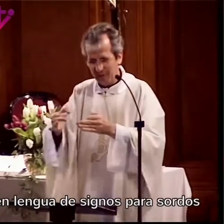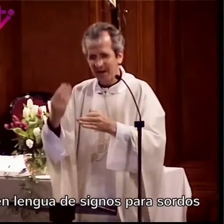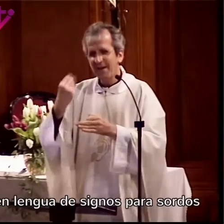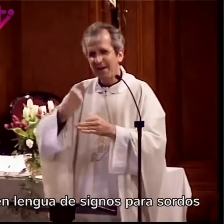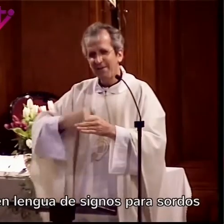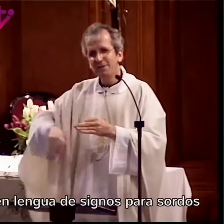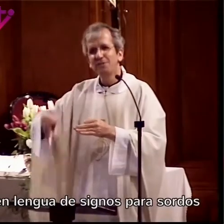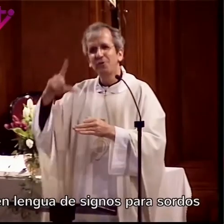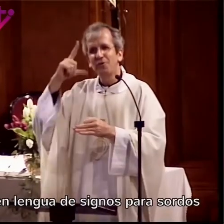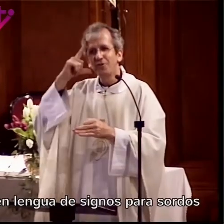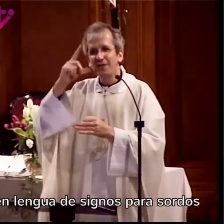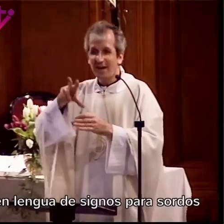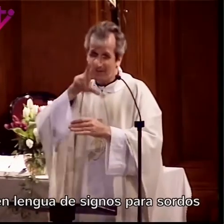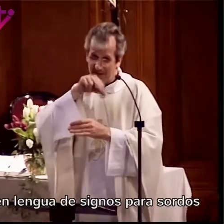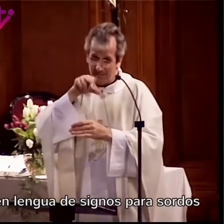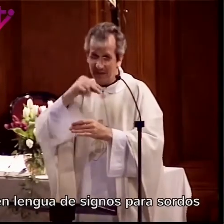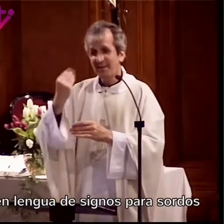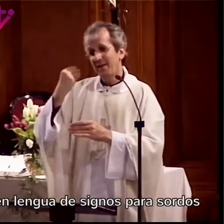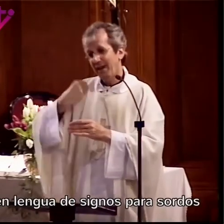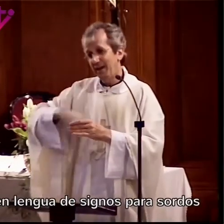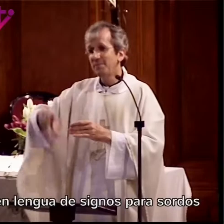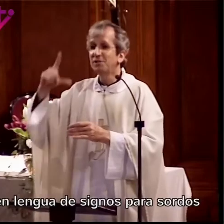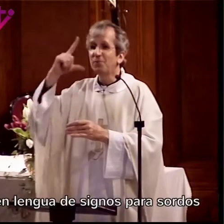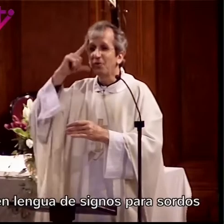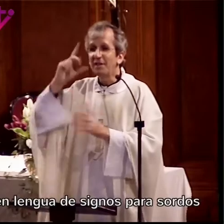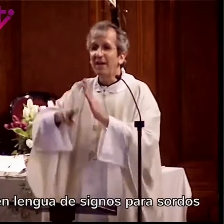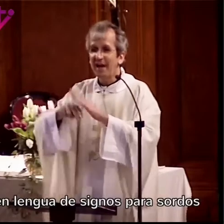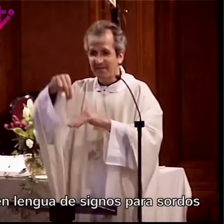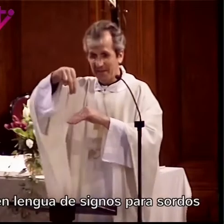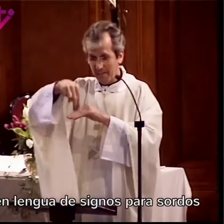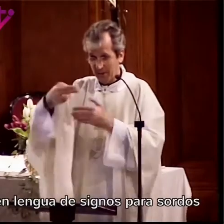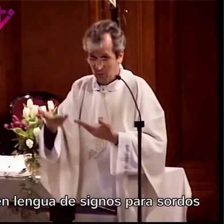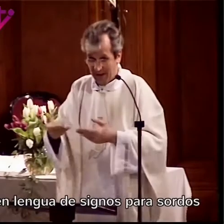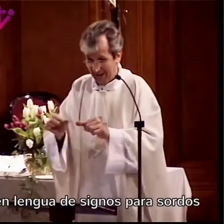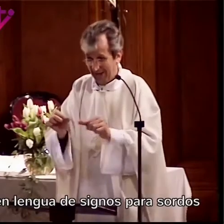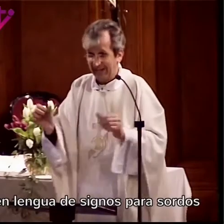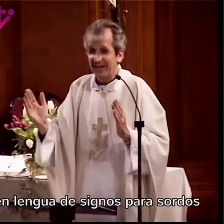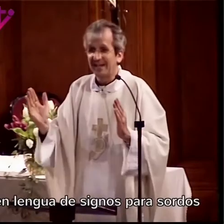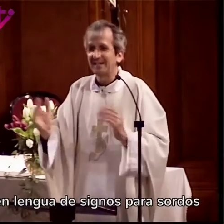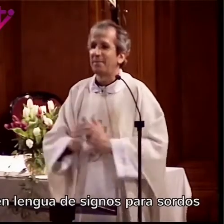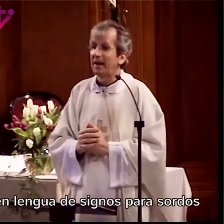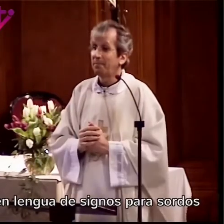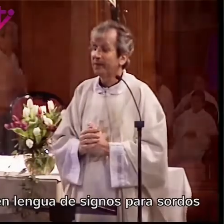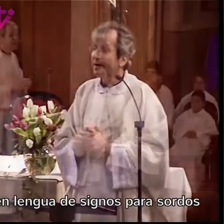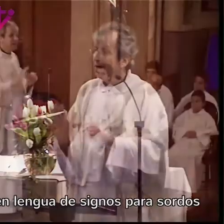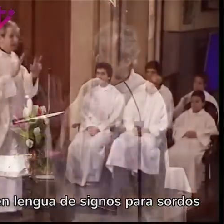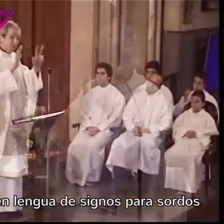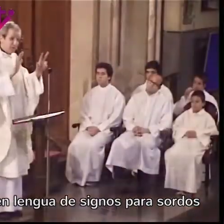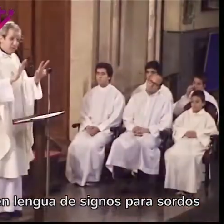el mismo día de Navidad, el mismo día de Pascua esta semana. y durante estos